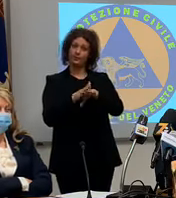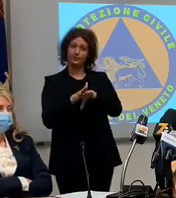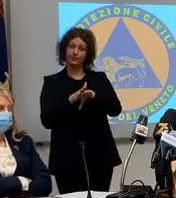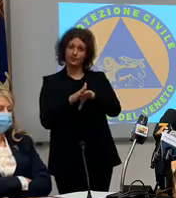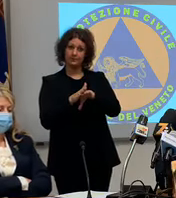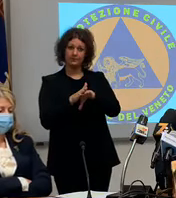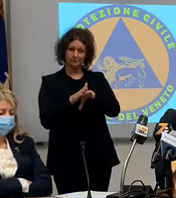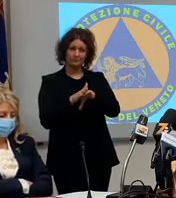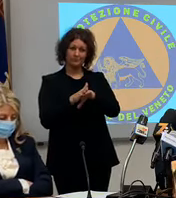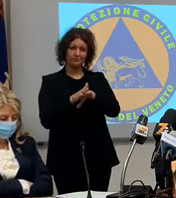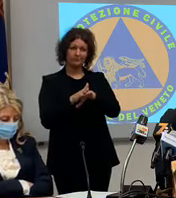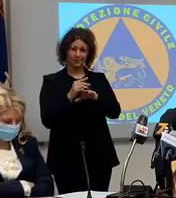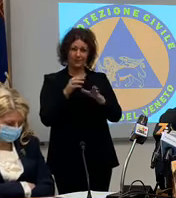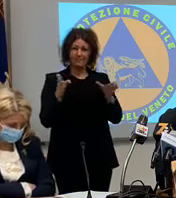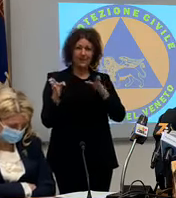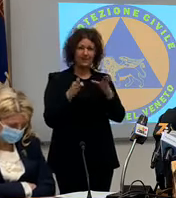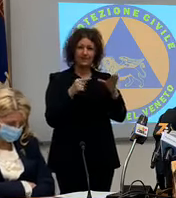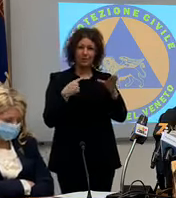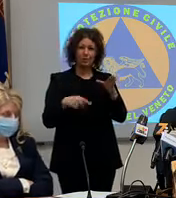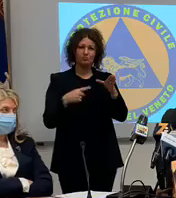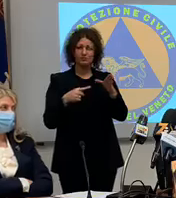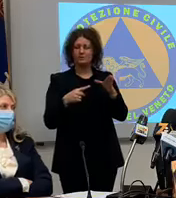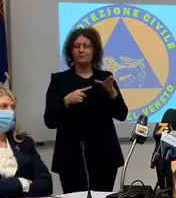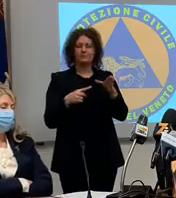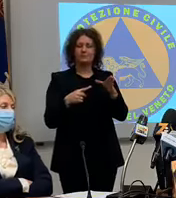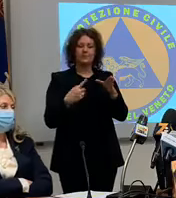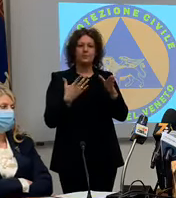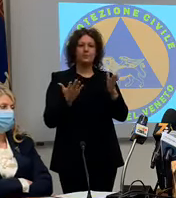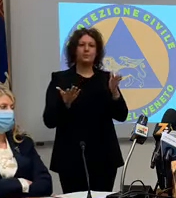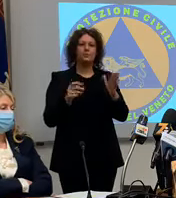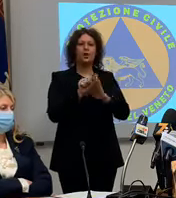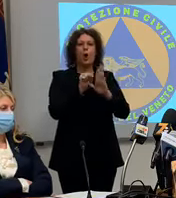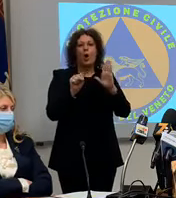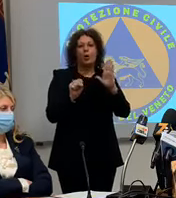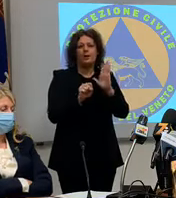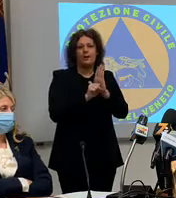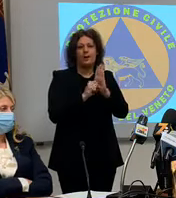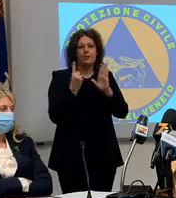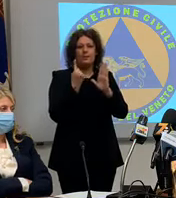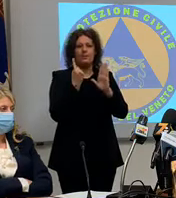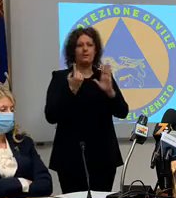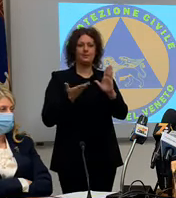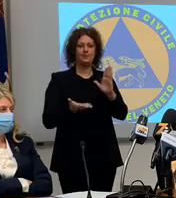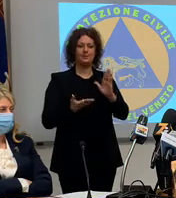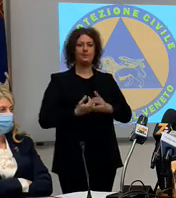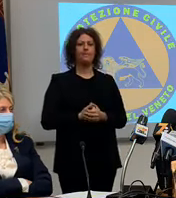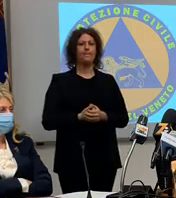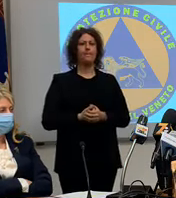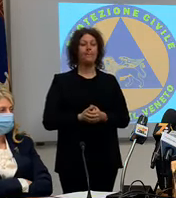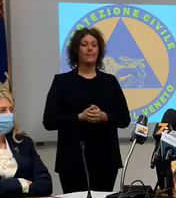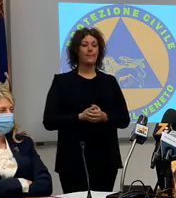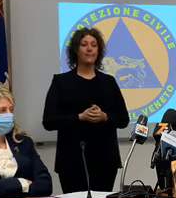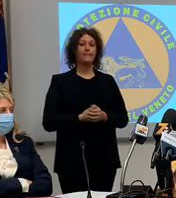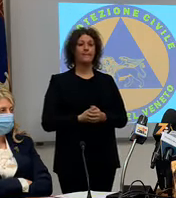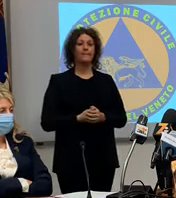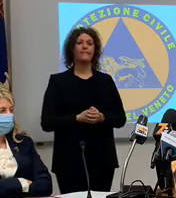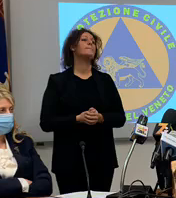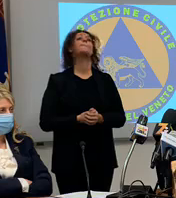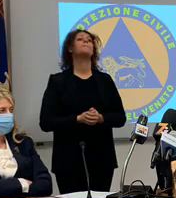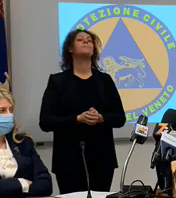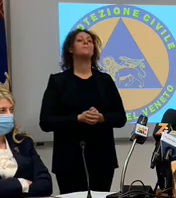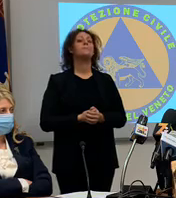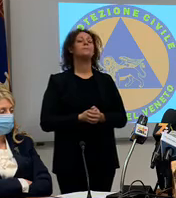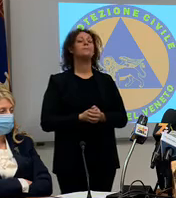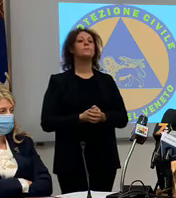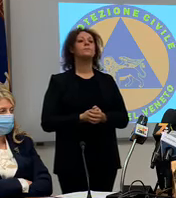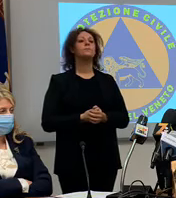siamo E peraltro c'è da dire Io spero che poi la dottoressa Russo ve lo dica ci ritroviamo con